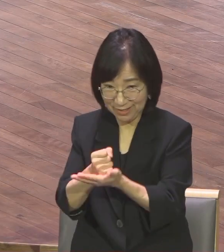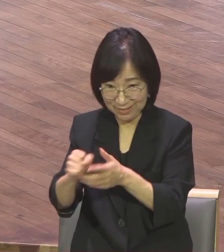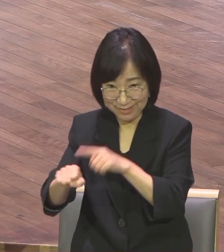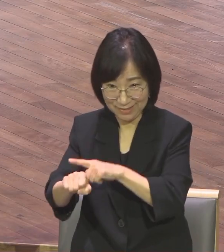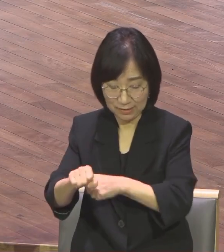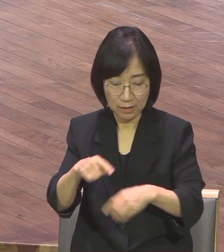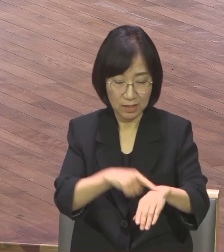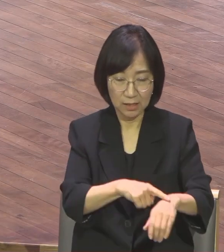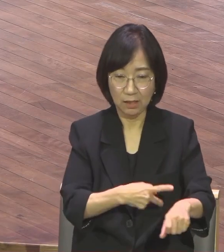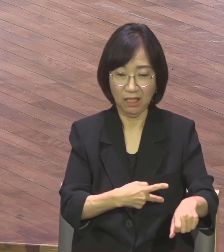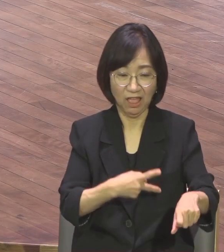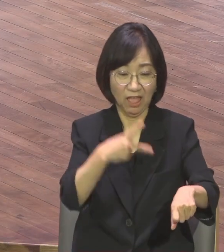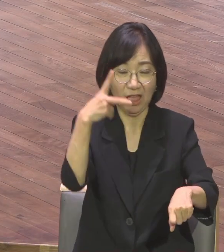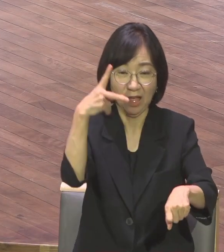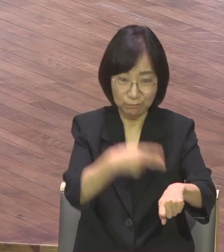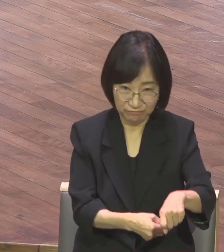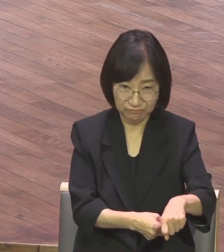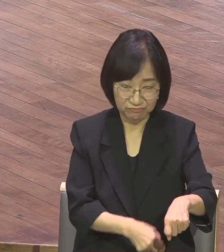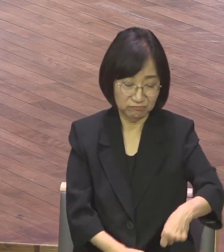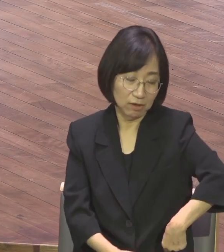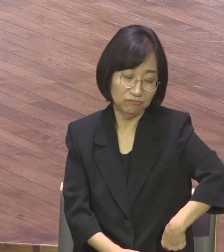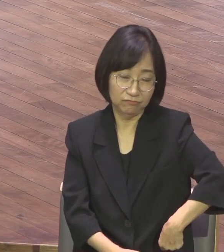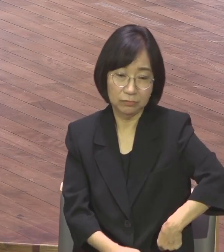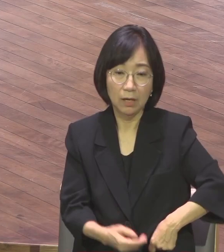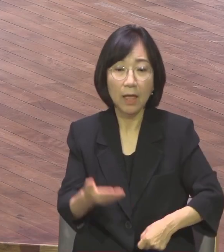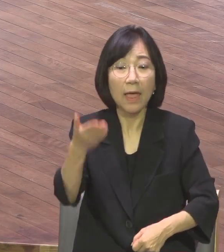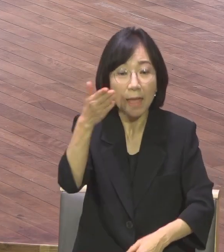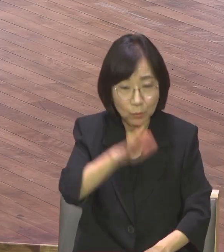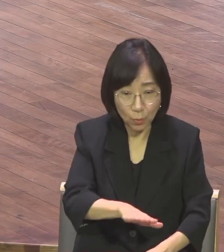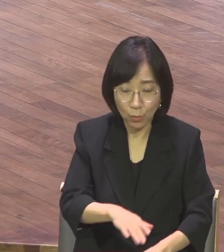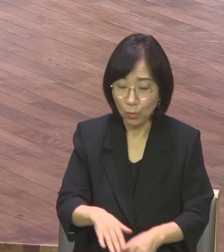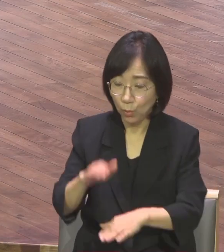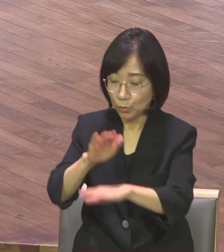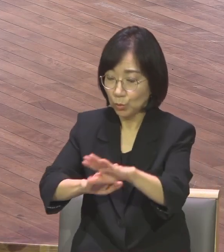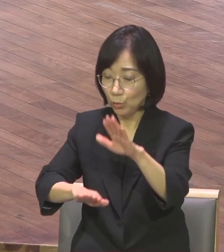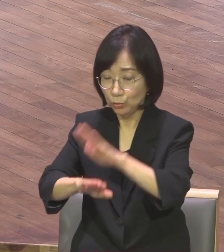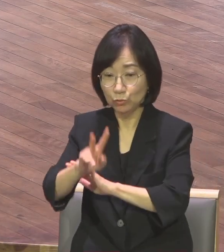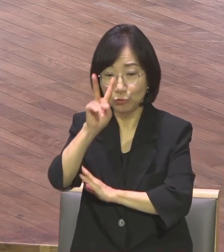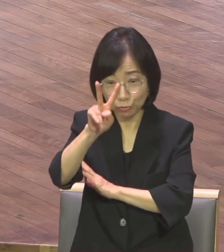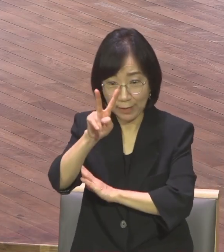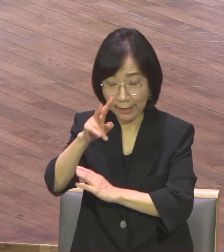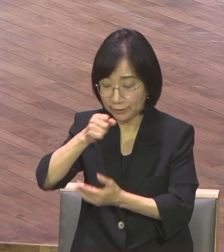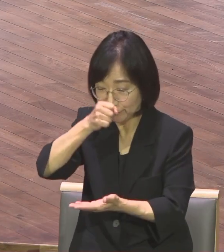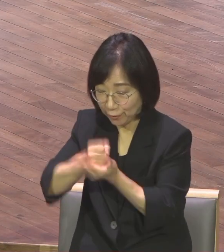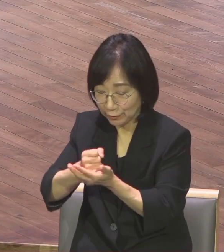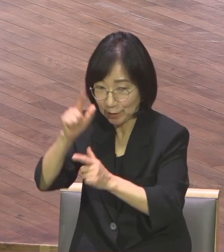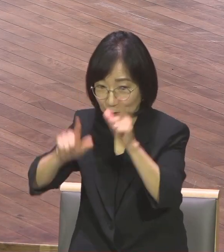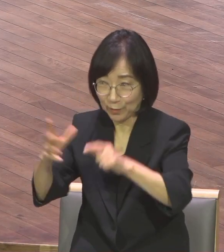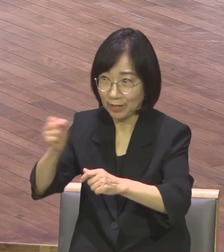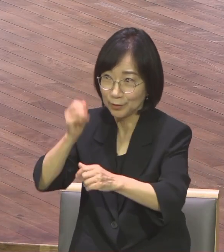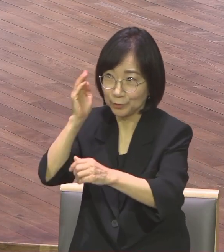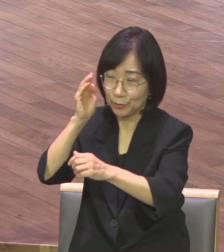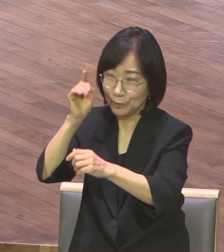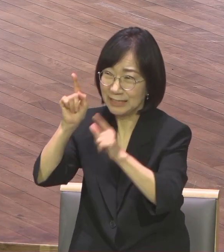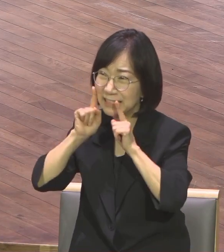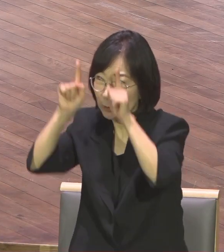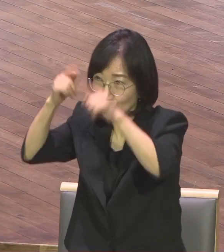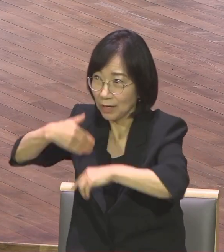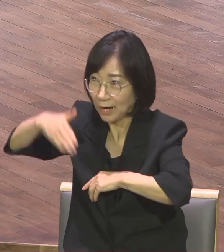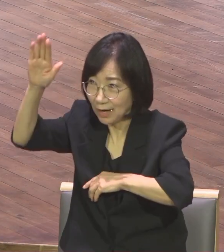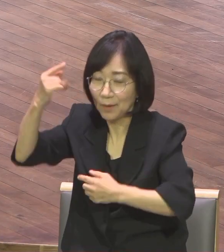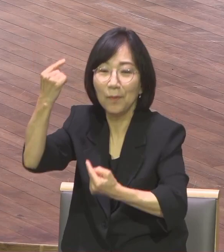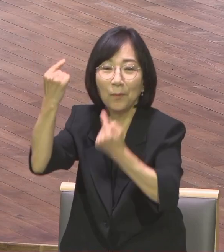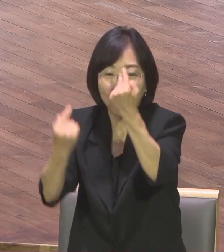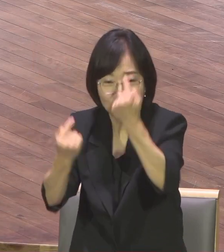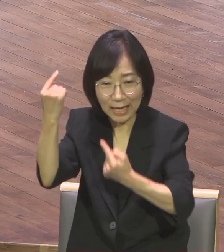그만큼 무섭다는 것입니다. 예수님께서 분명히 말씀하신 지옥에 대한 경고, 이 경고를 넘어서 하나님의 자녀 된 우리가 해야